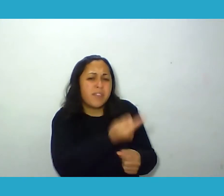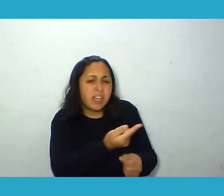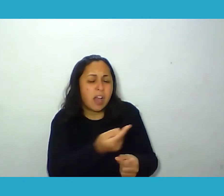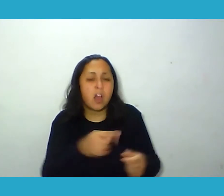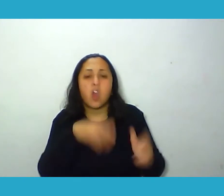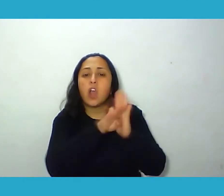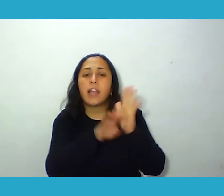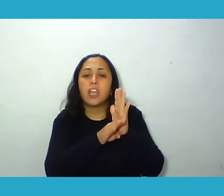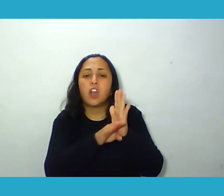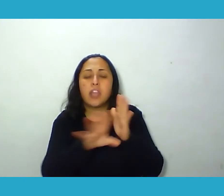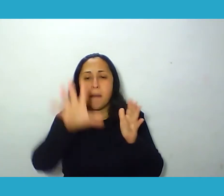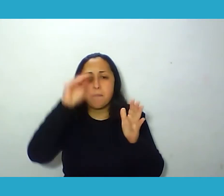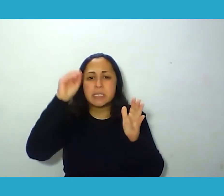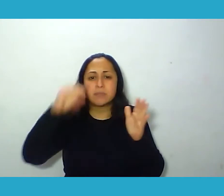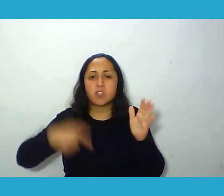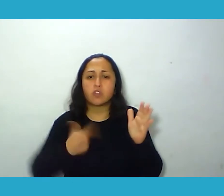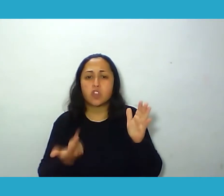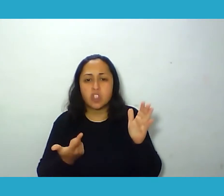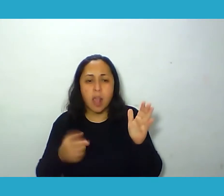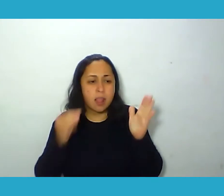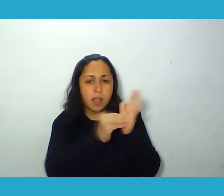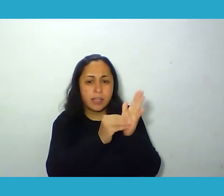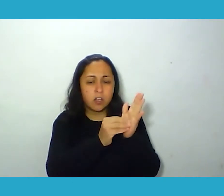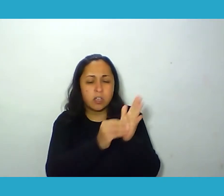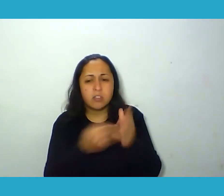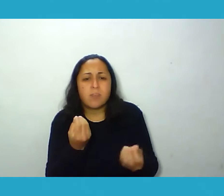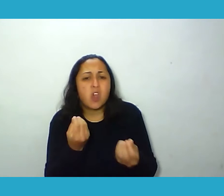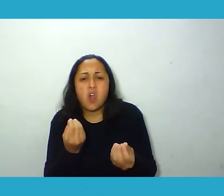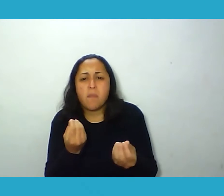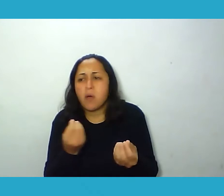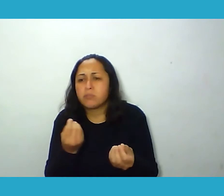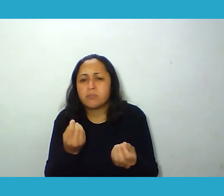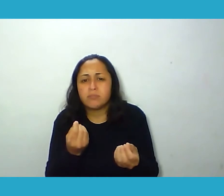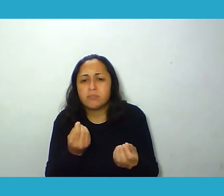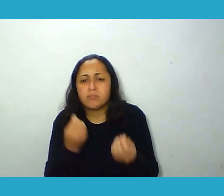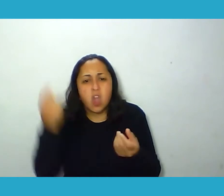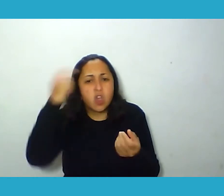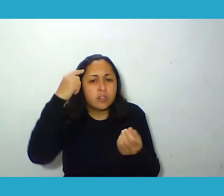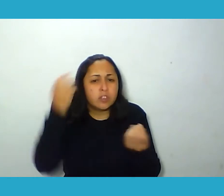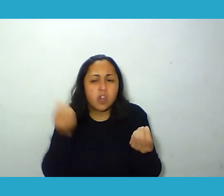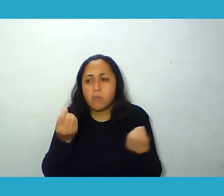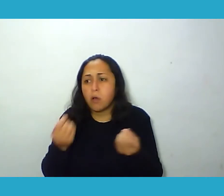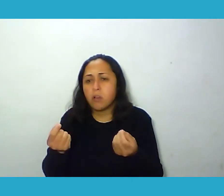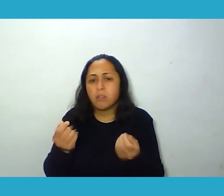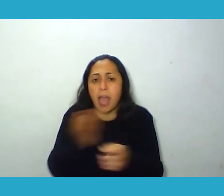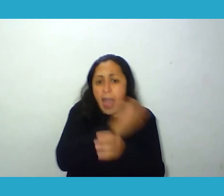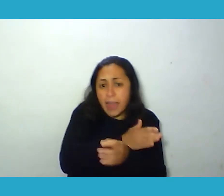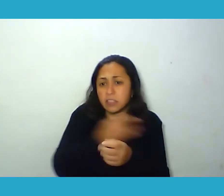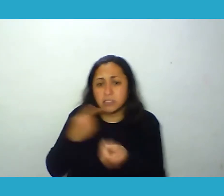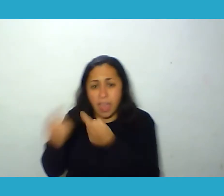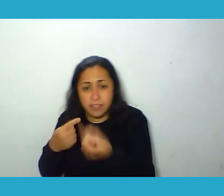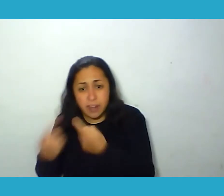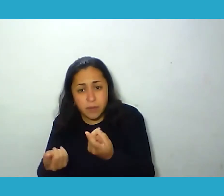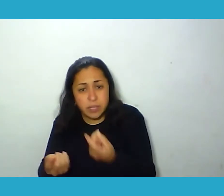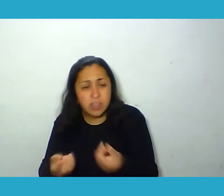En la categoría percepción social, consulta sobre cómo se determinó este parámetro, si se realizaron entrevistas o qué